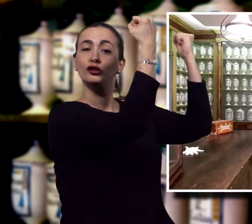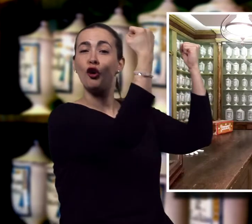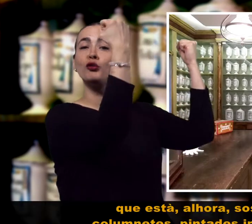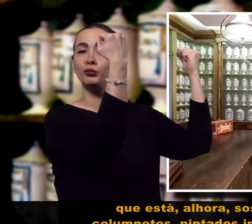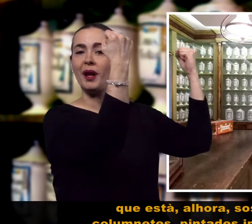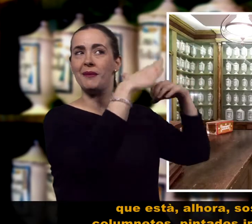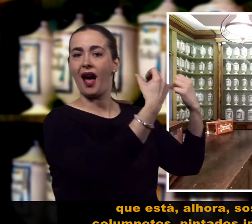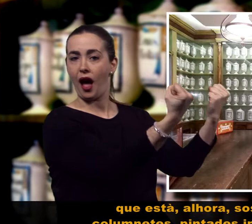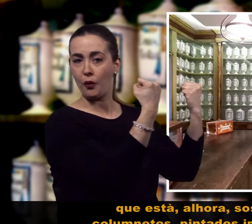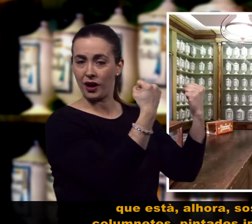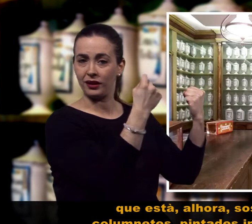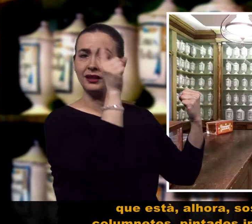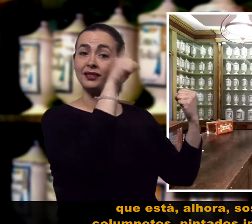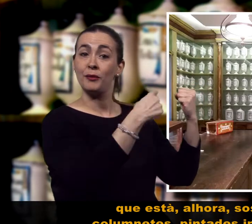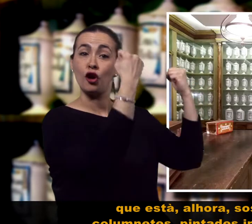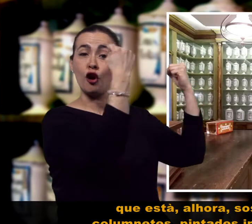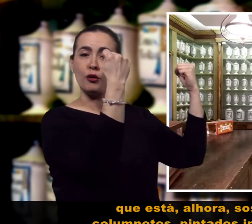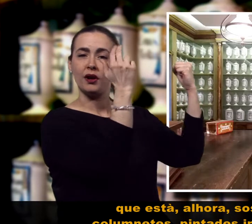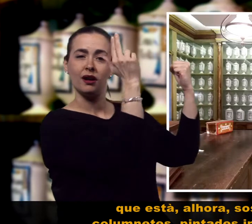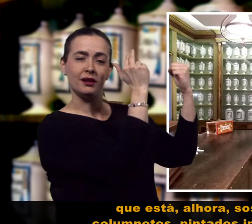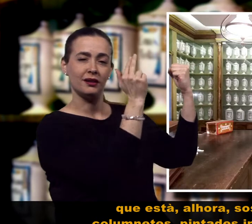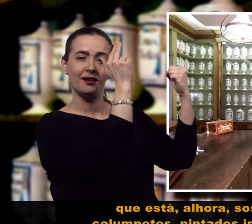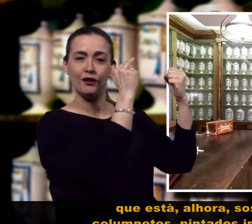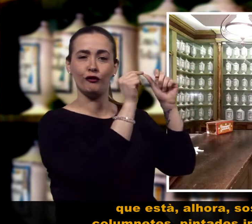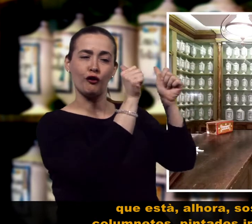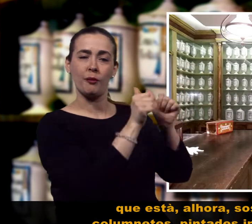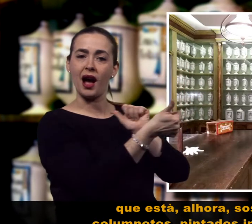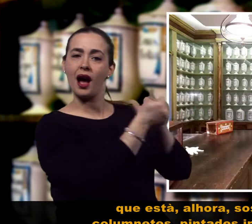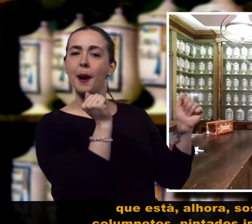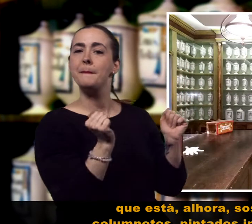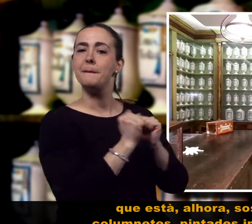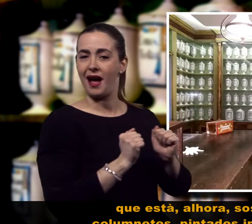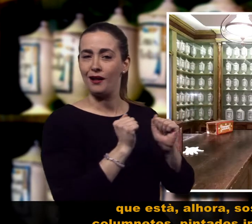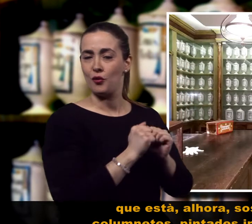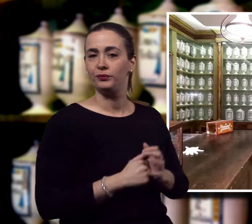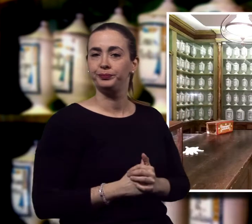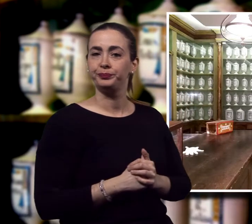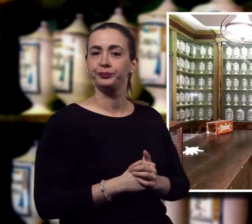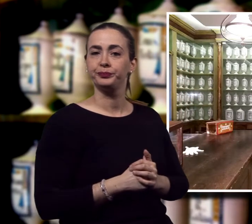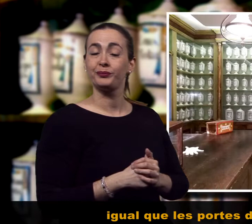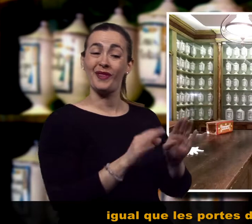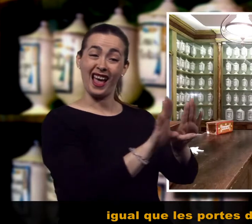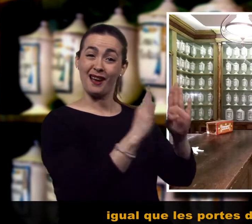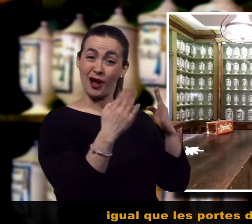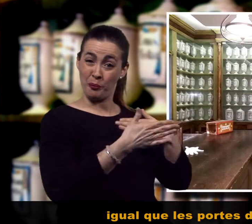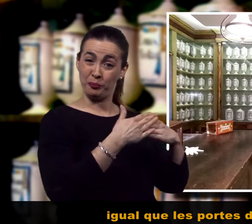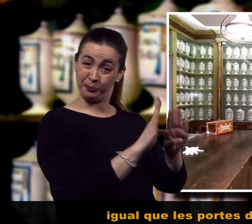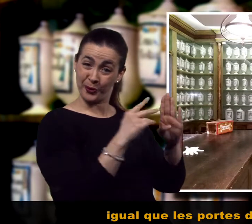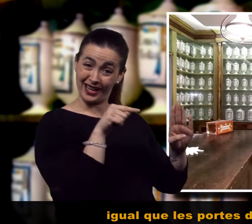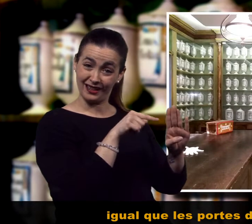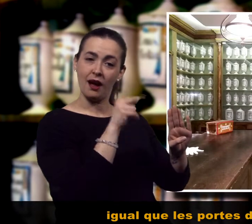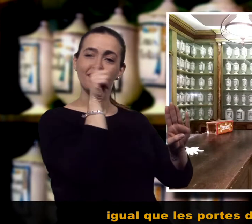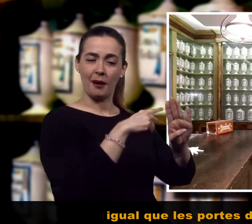corregut que està, alhora, sostingut per columnetes, pintades imitant marbre, igual que les portes dels armaris.